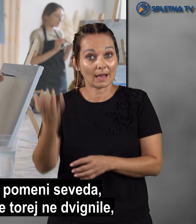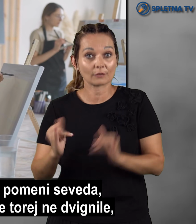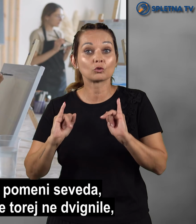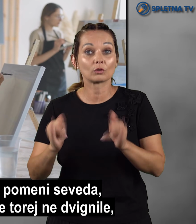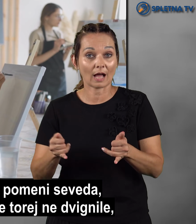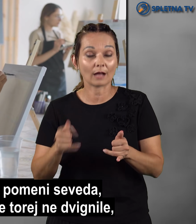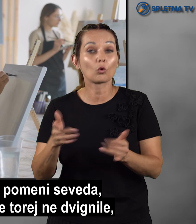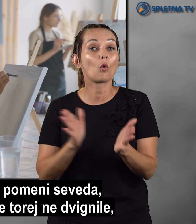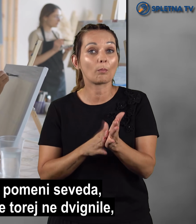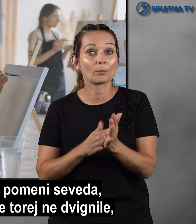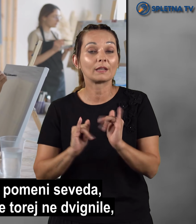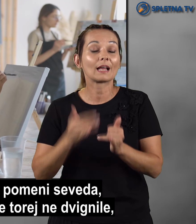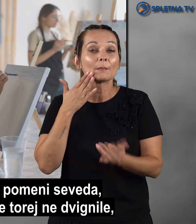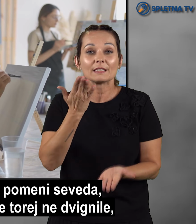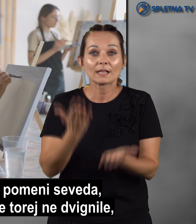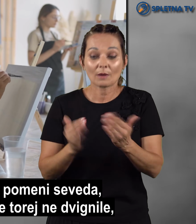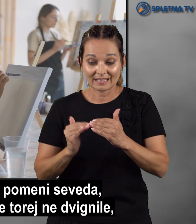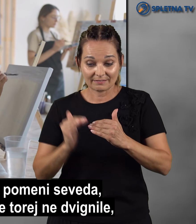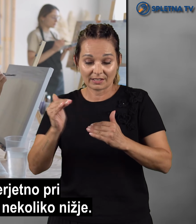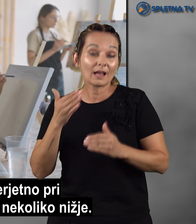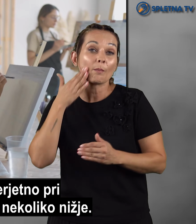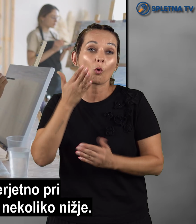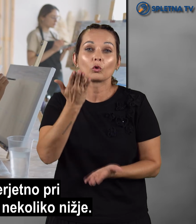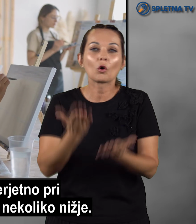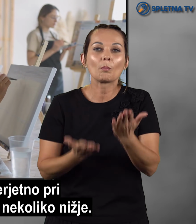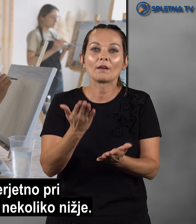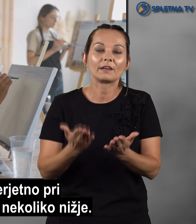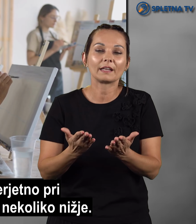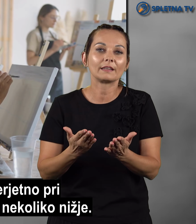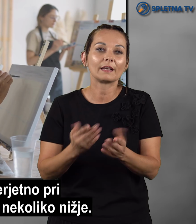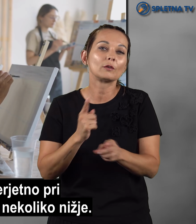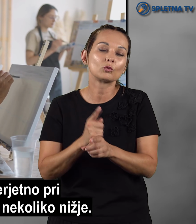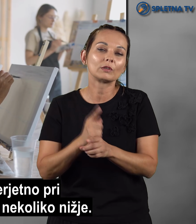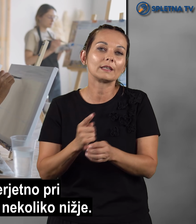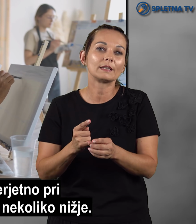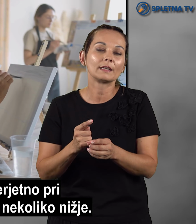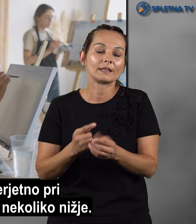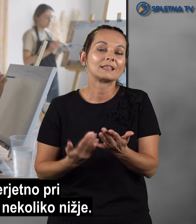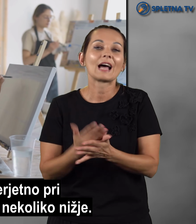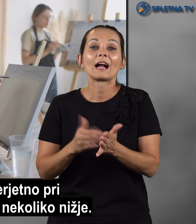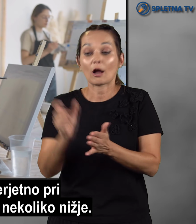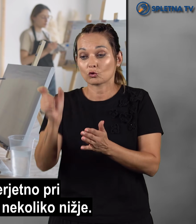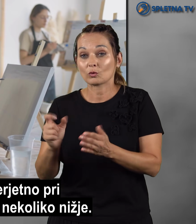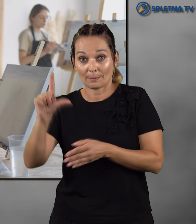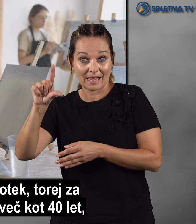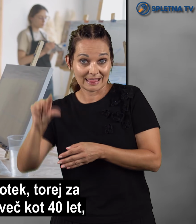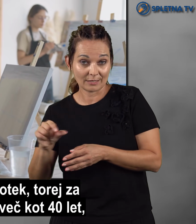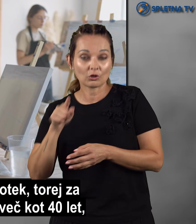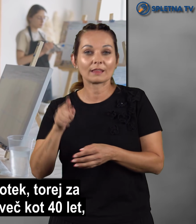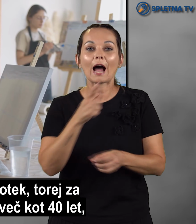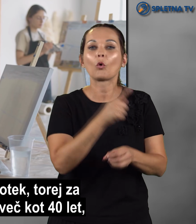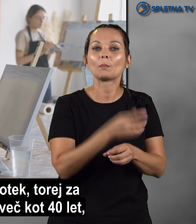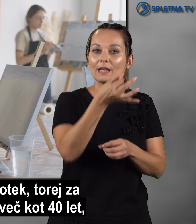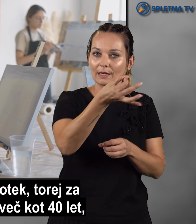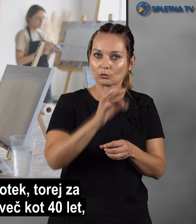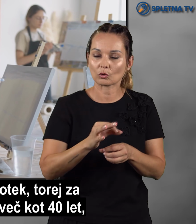pomeni seveda, da v povprečju bi se to dvignilo, bodo pa verjetno pri nekom mogoče nekoliko nižje. Odmerni odstotek, to